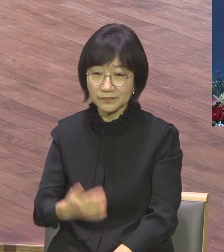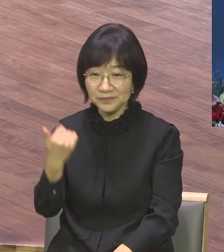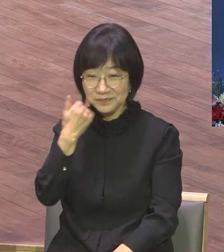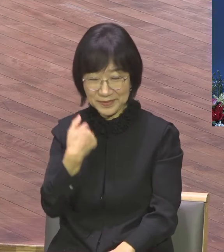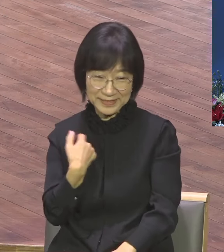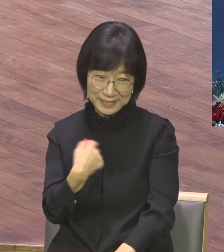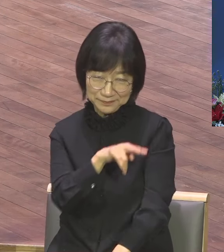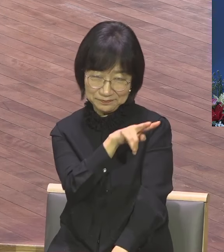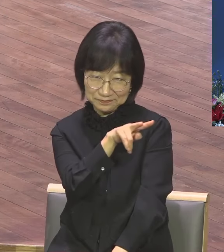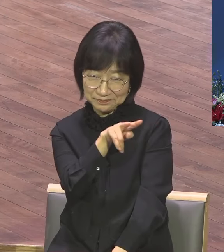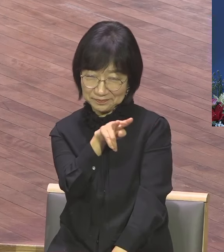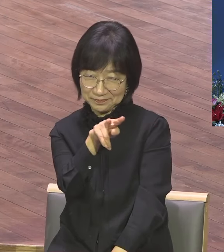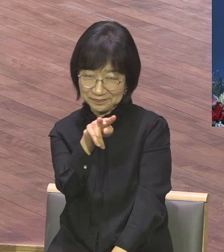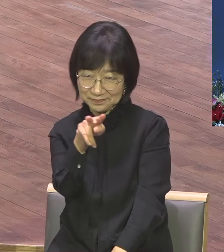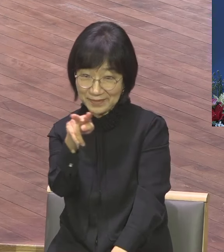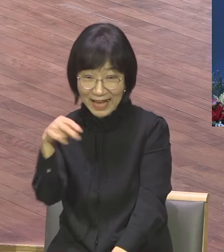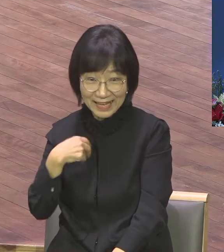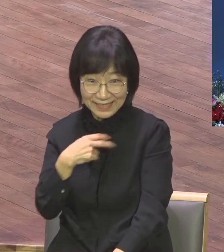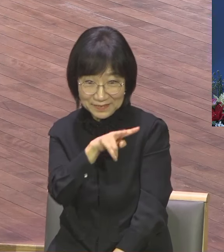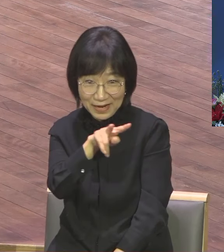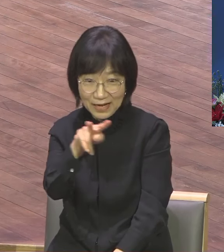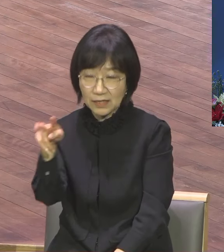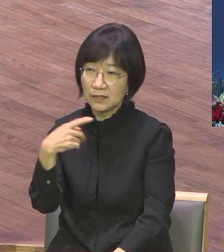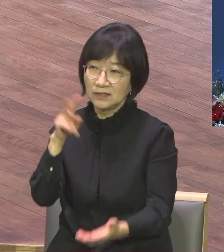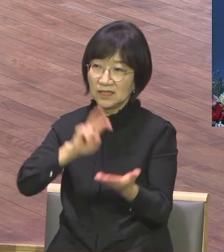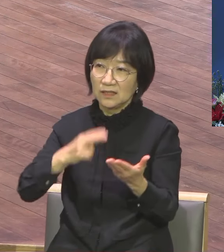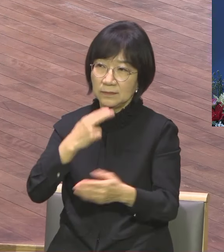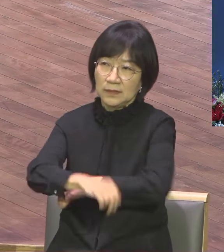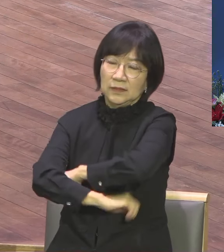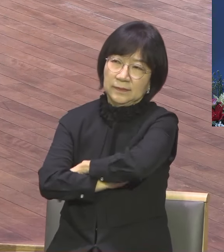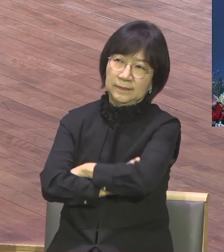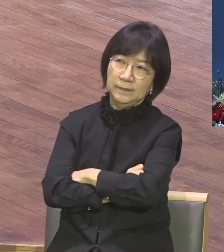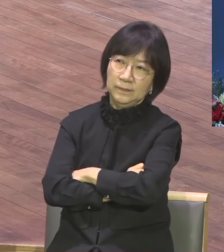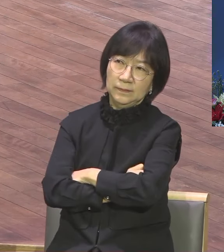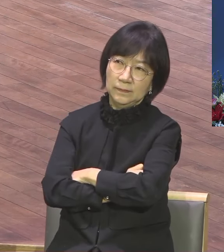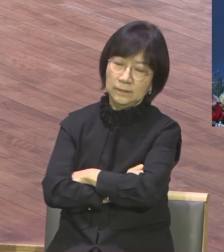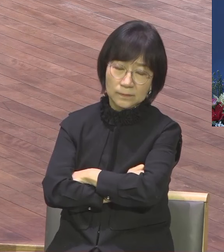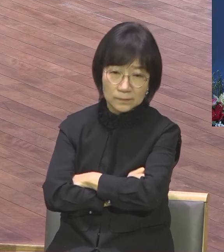보니까 모니터 통해 보니까 찬송도 안 부르고 입도 안 부르고